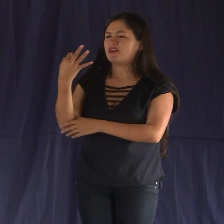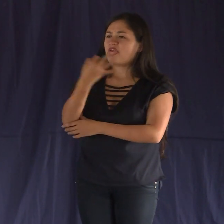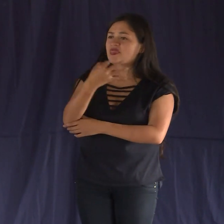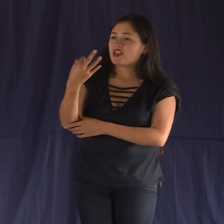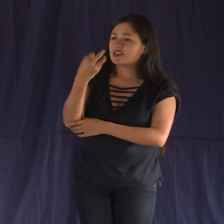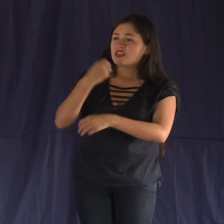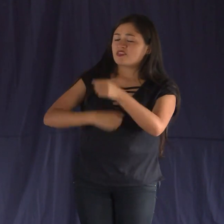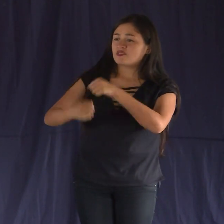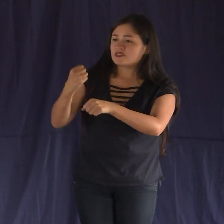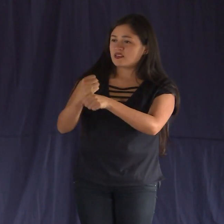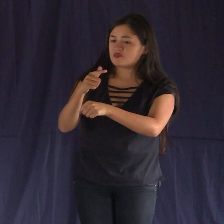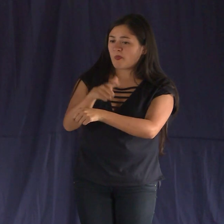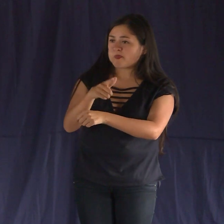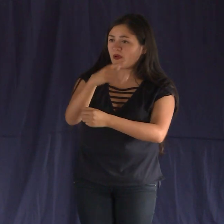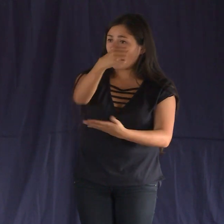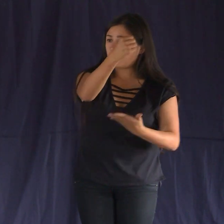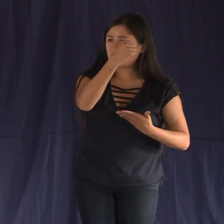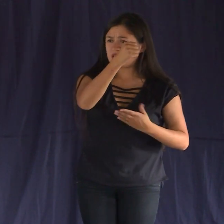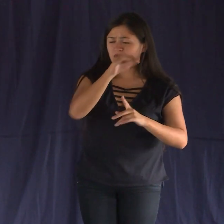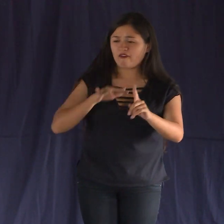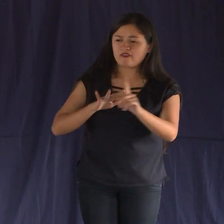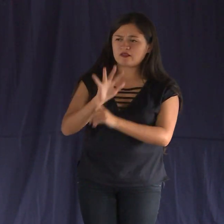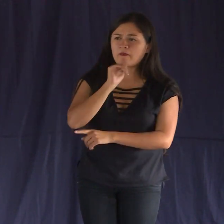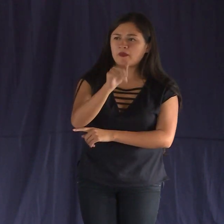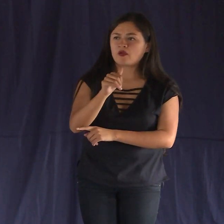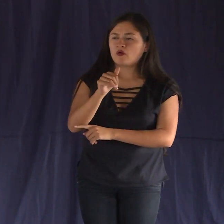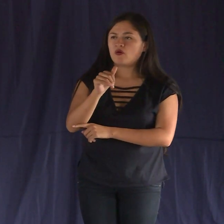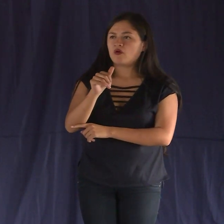años que los que ha causado